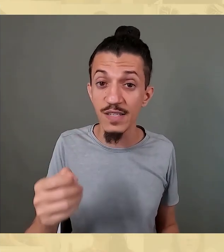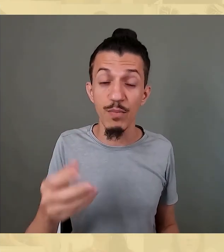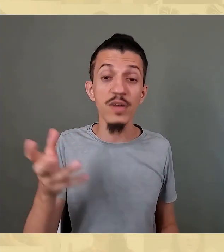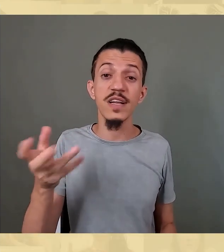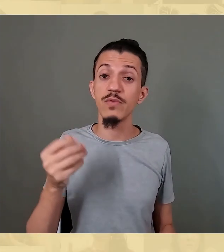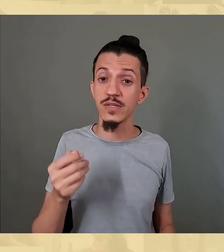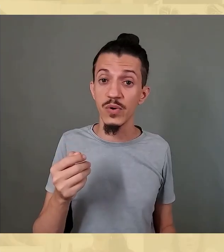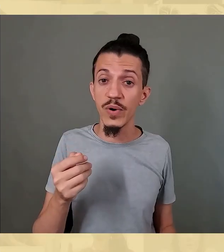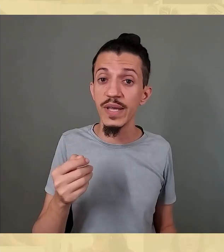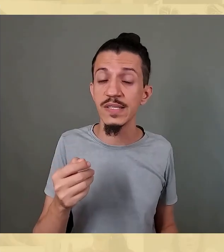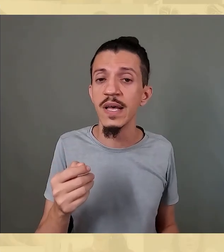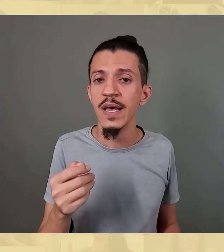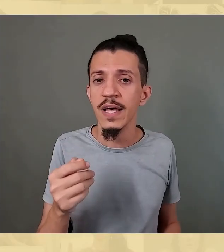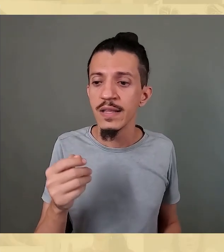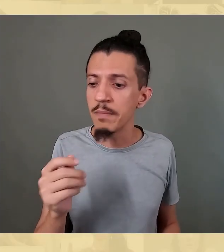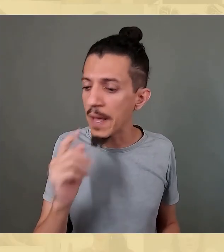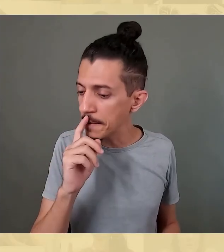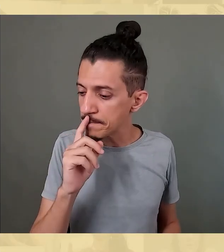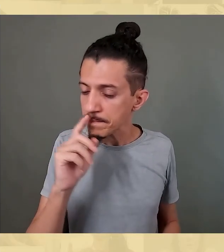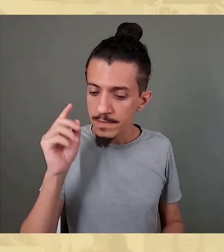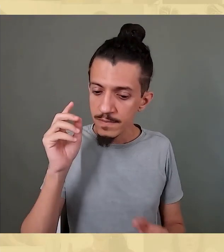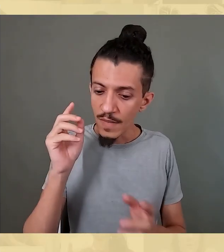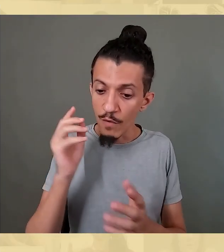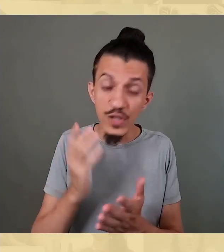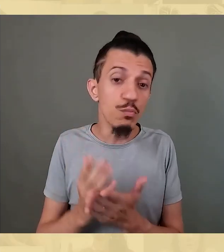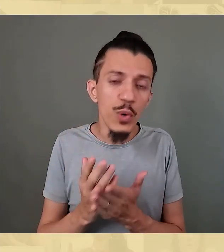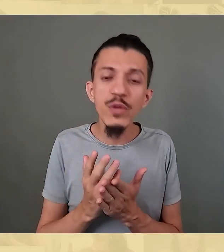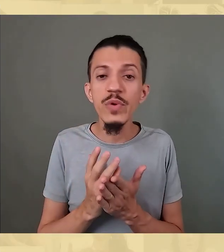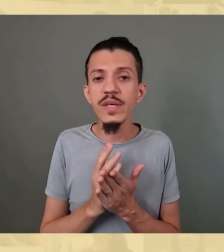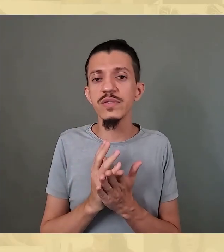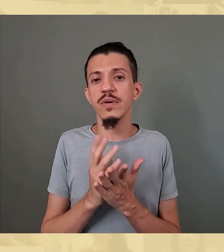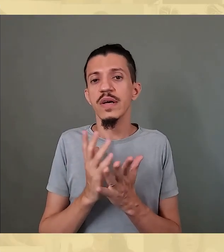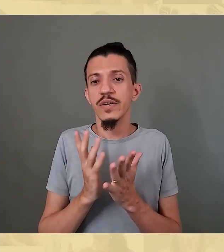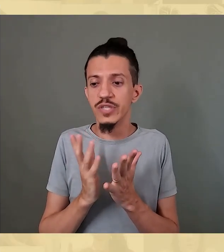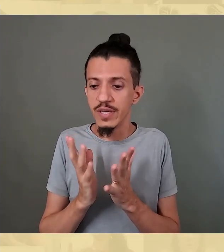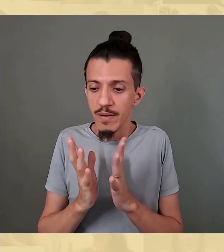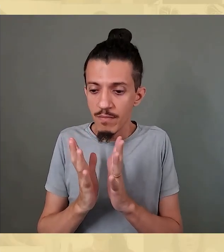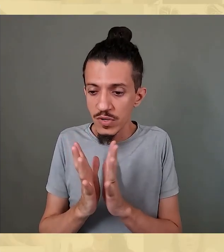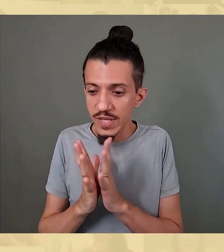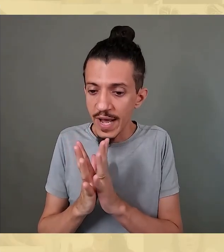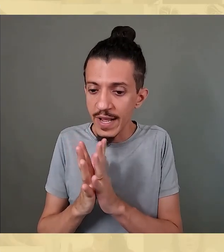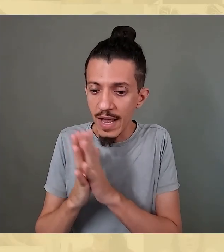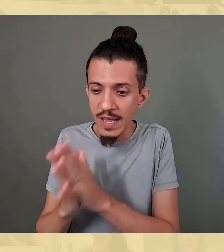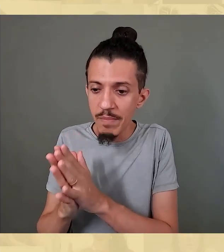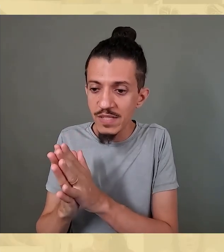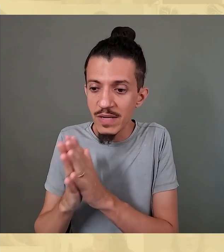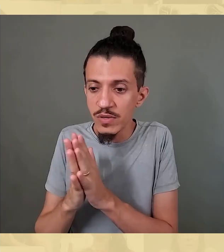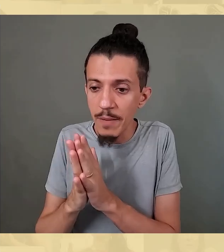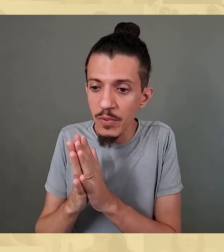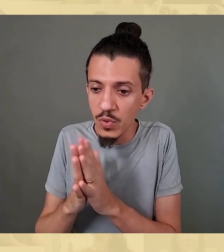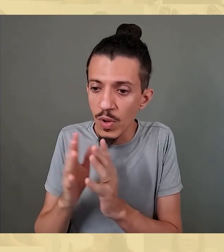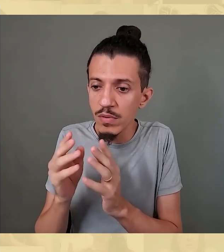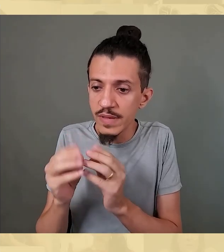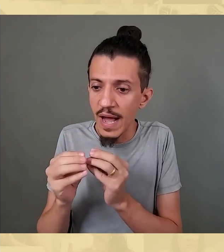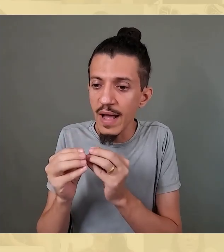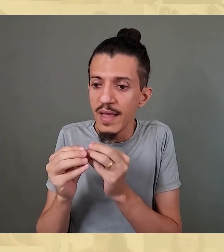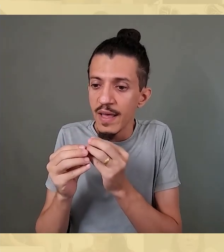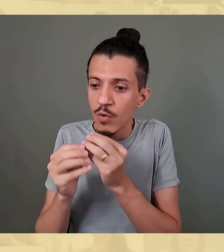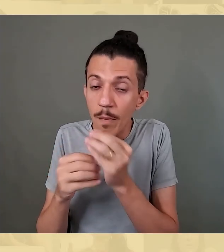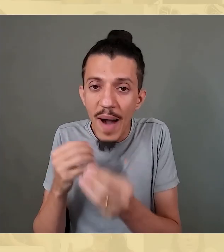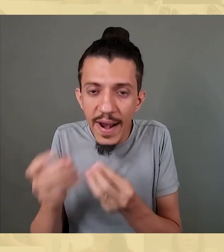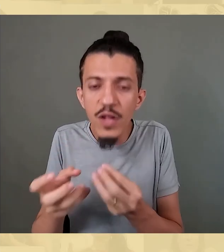universidades, pós-graduações também. Vejo muito isso, de mostrarem a Libras, mas o tempo todo